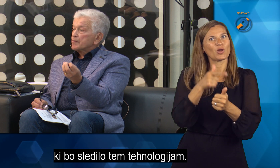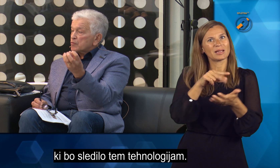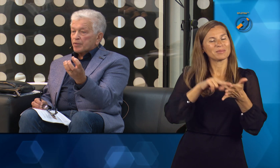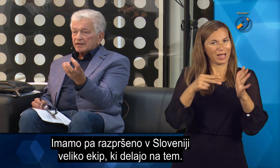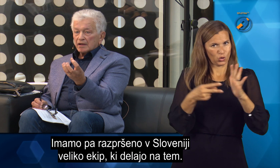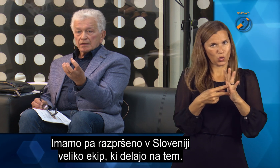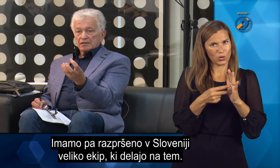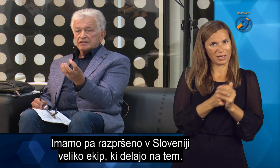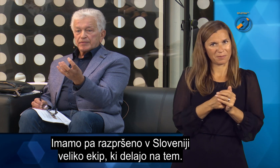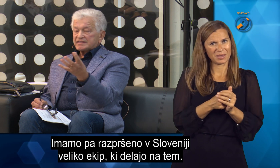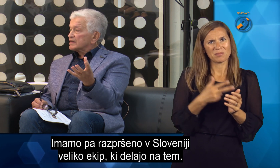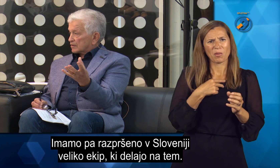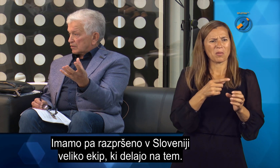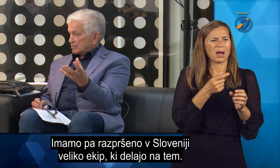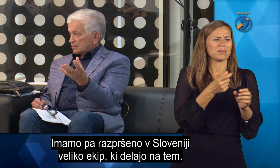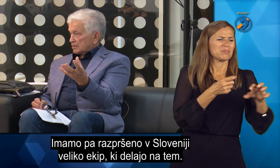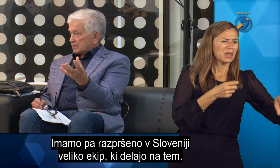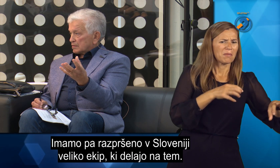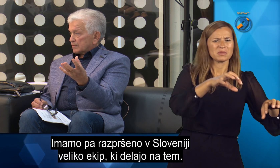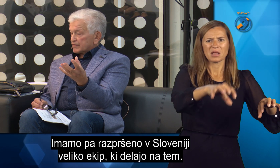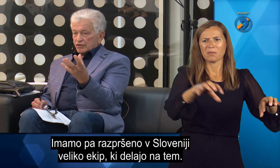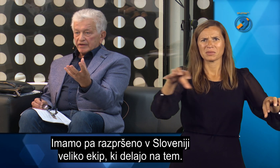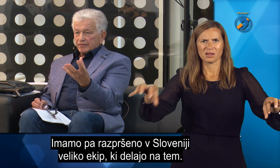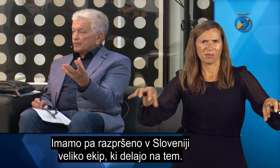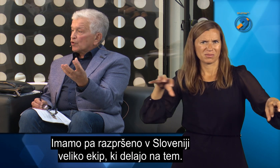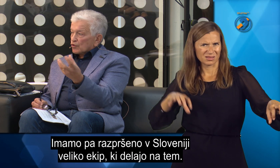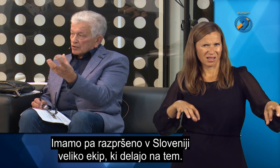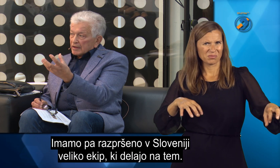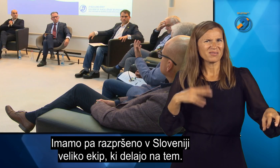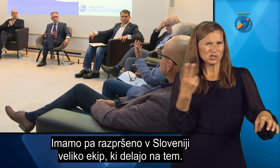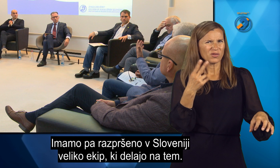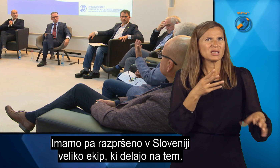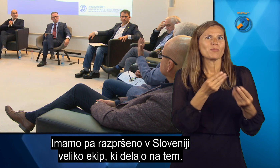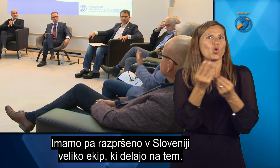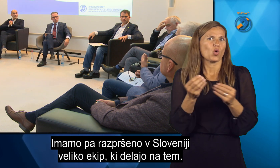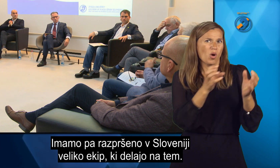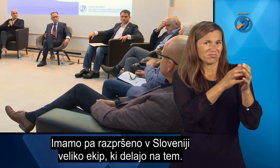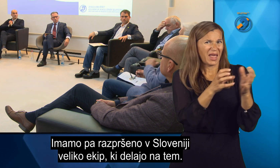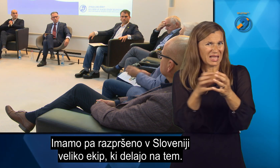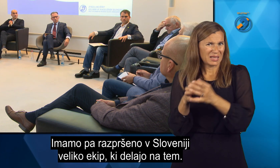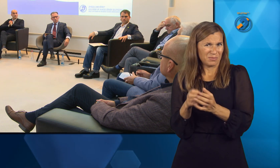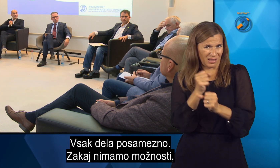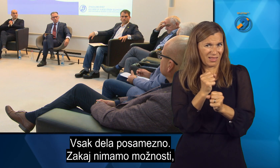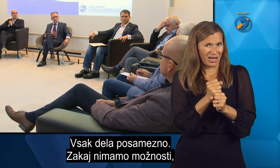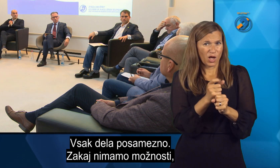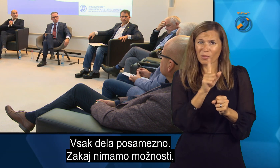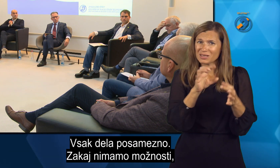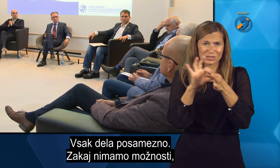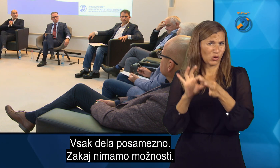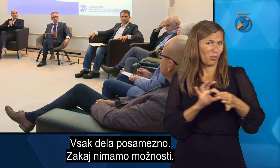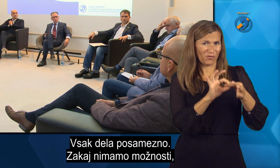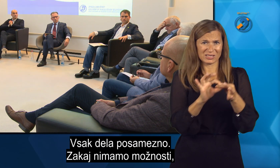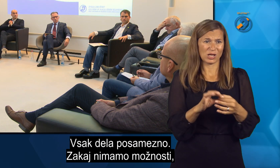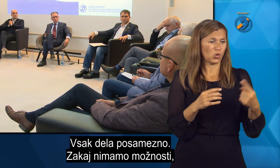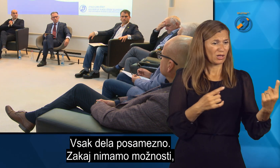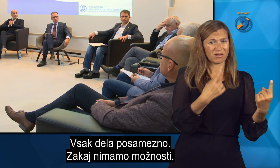tehnologijam. Imamo pa disperzirano v Sloveniji mnogo ekip, ki delajo na tem. Torej, vsak